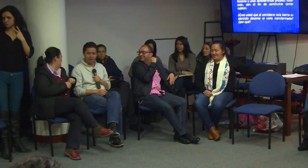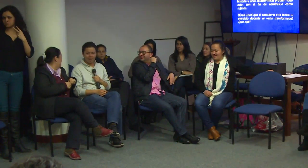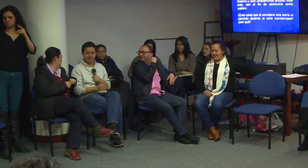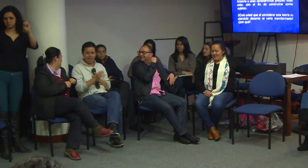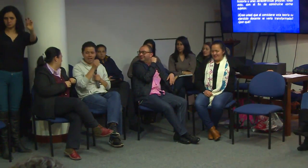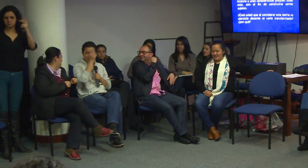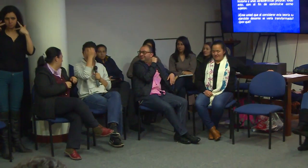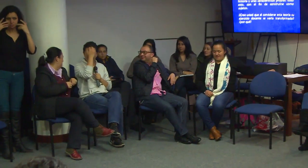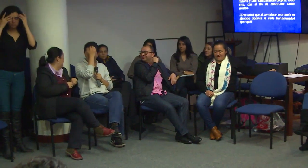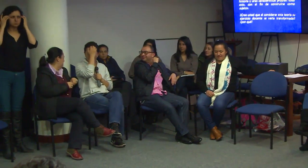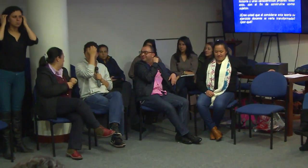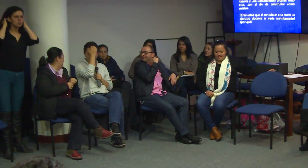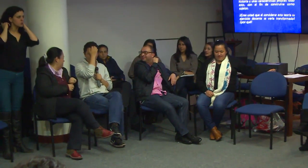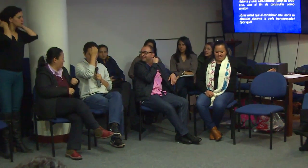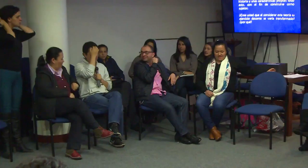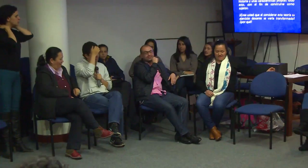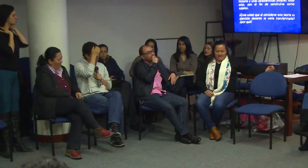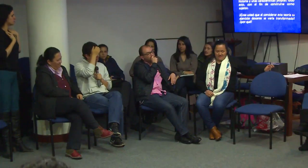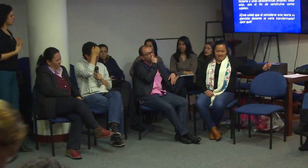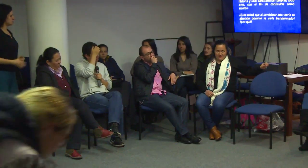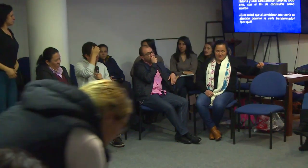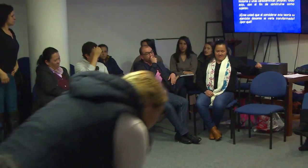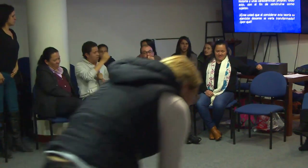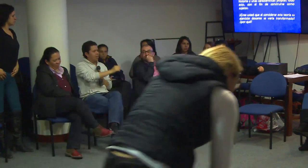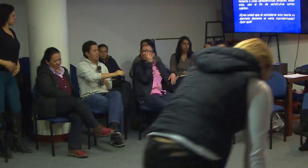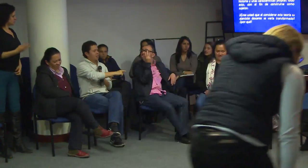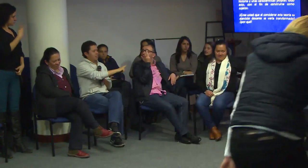Bueno, para iniciar frente a esta pregunta,